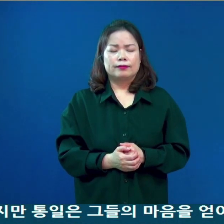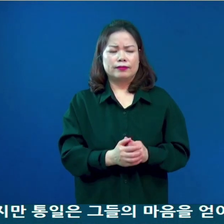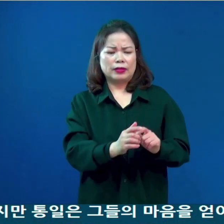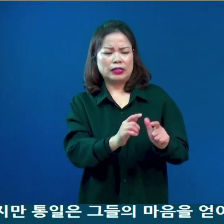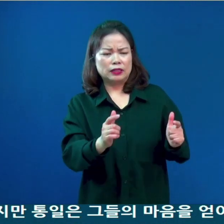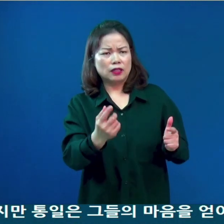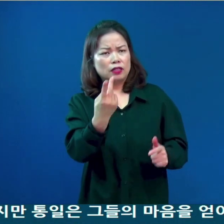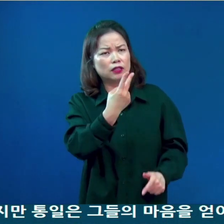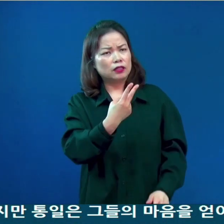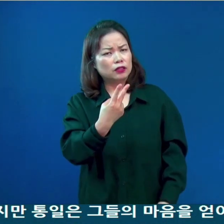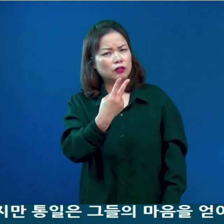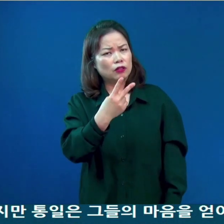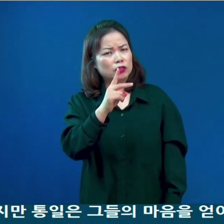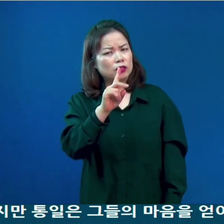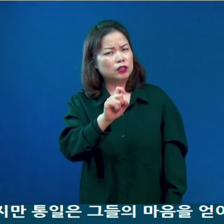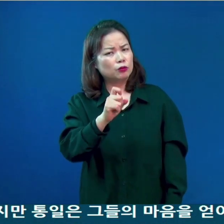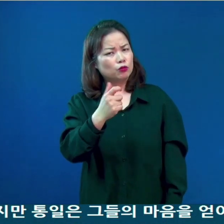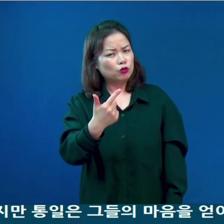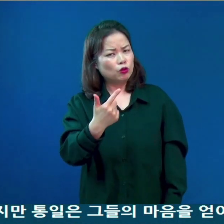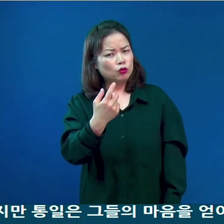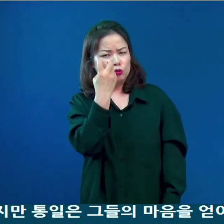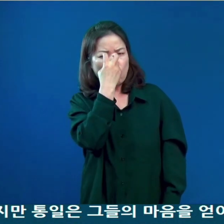이들이 2016년 조사를 보니까